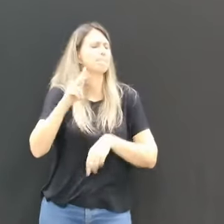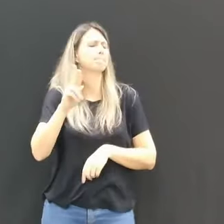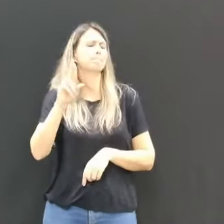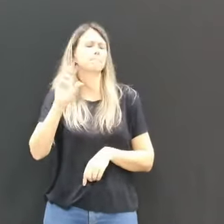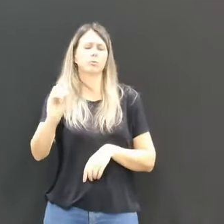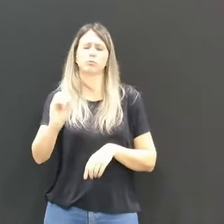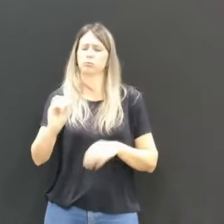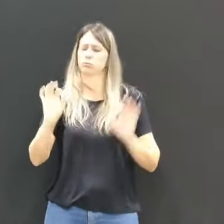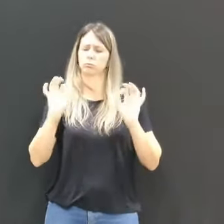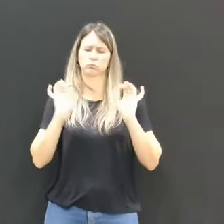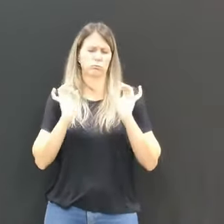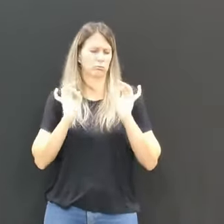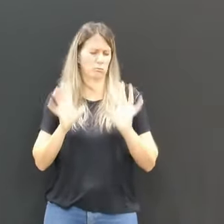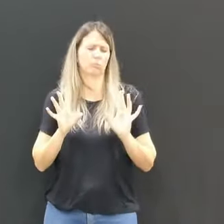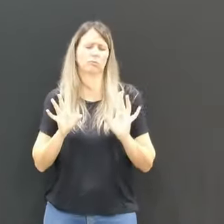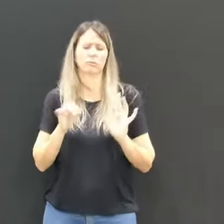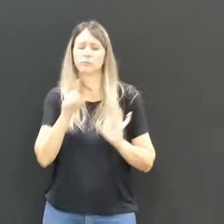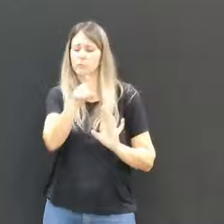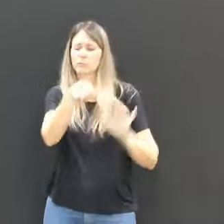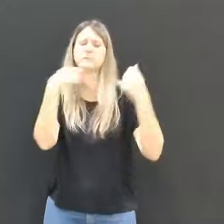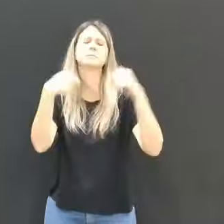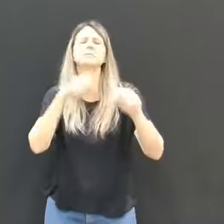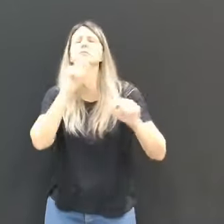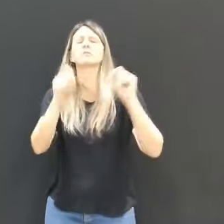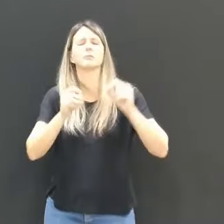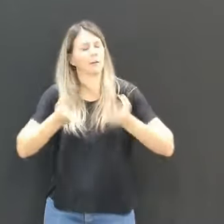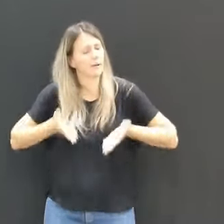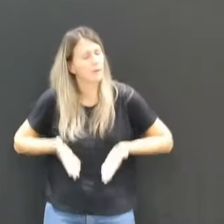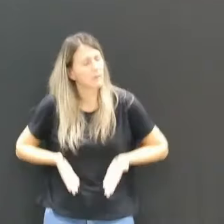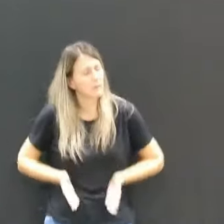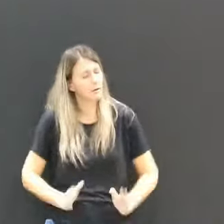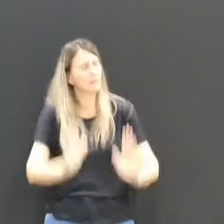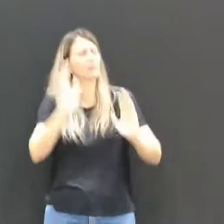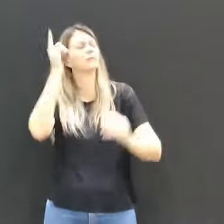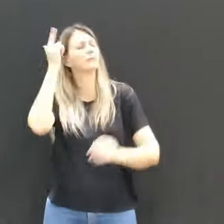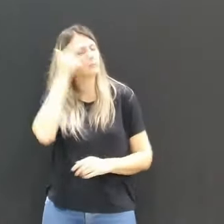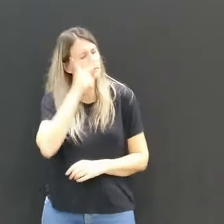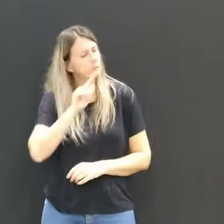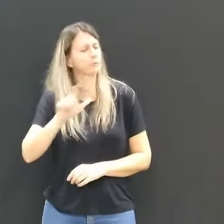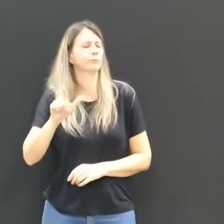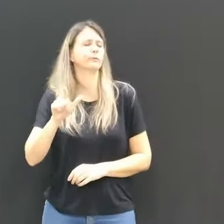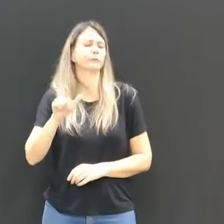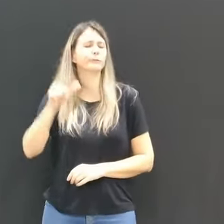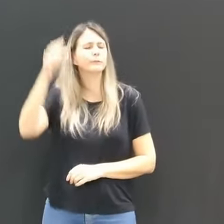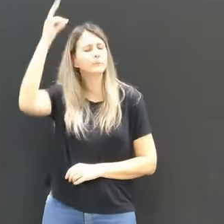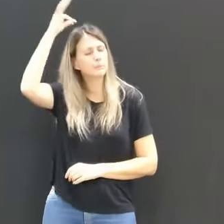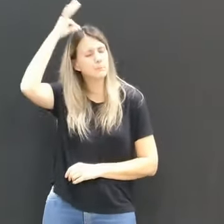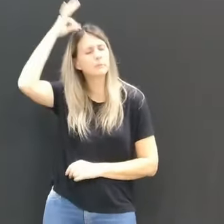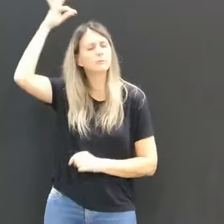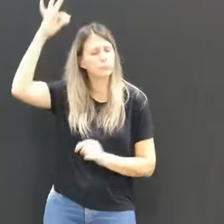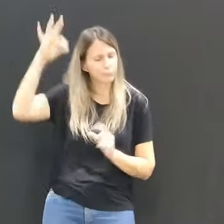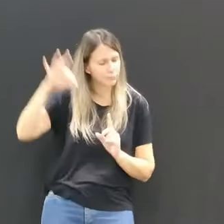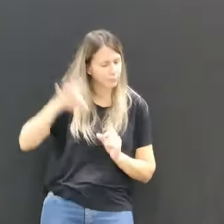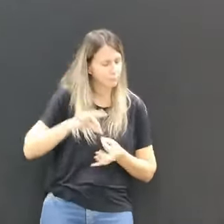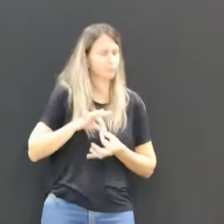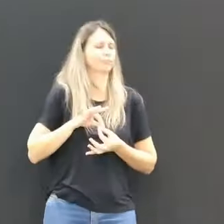puro. É isso que a tua palavra nos ensina. Precisamos nascer de novo. Que o Espírito Santo esteja